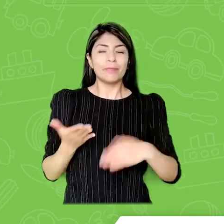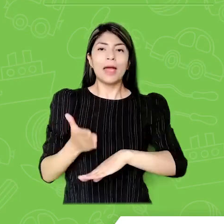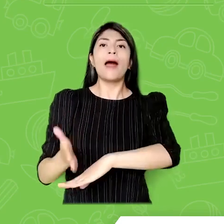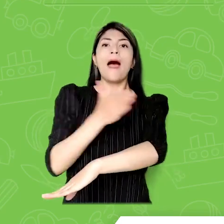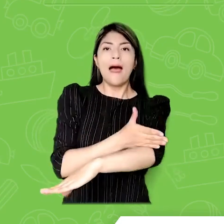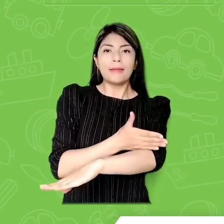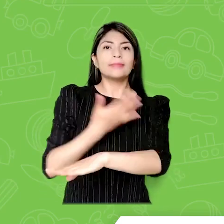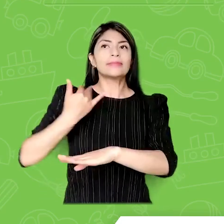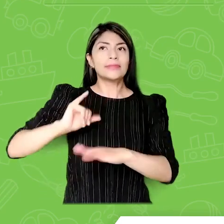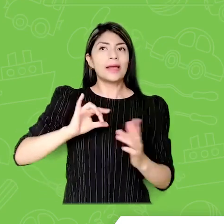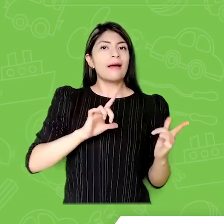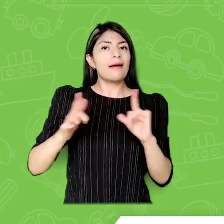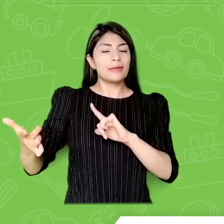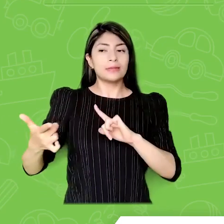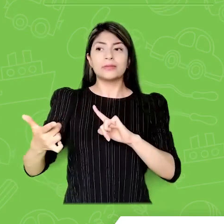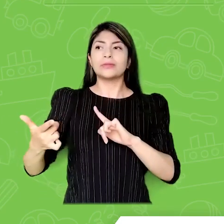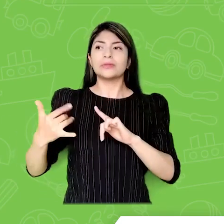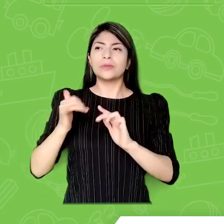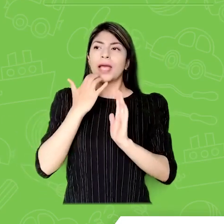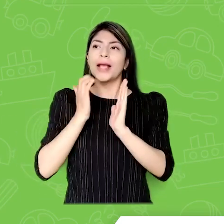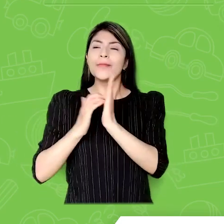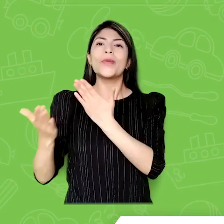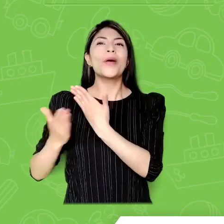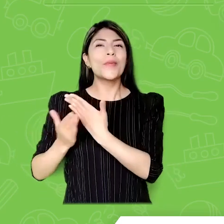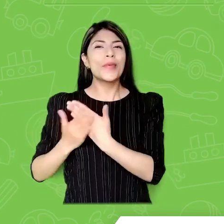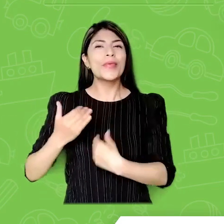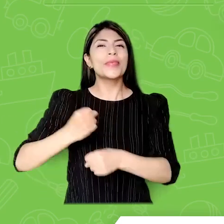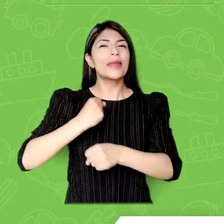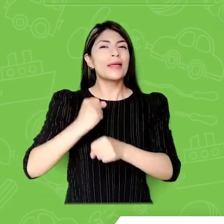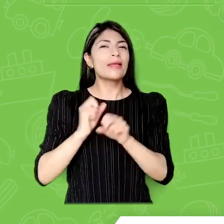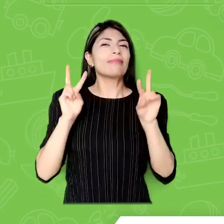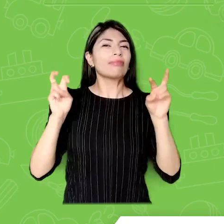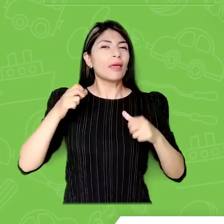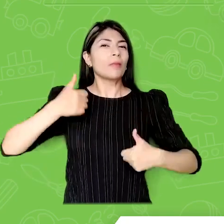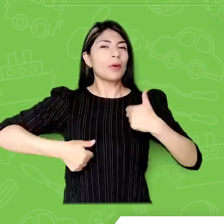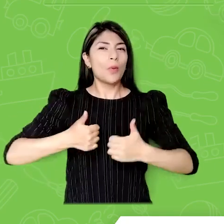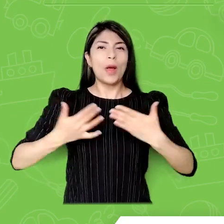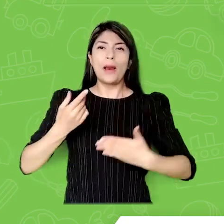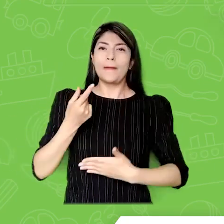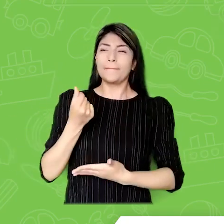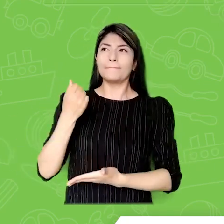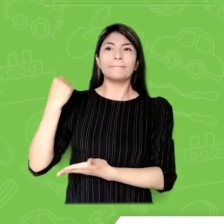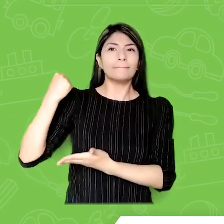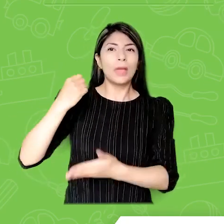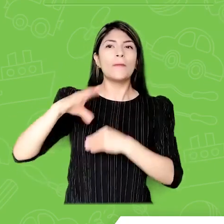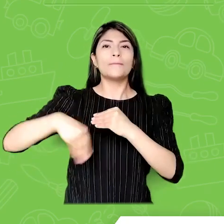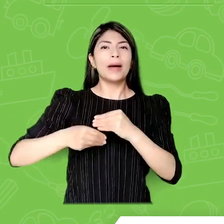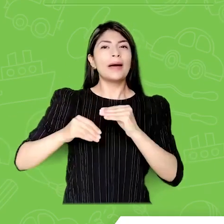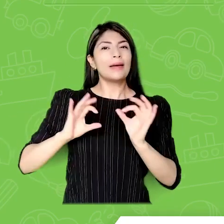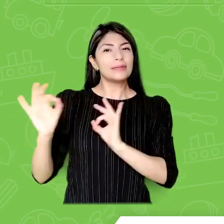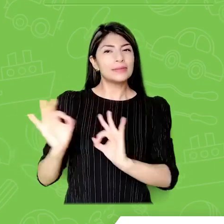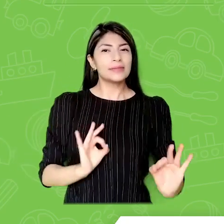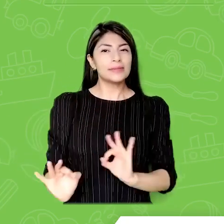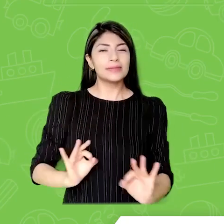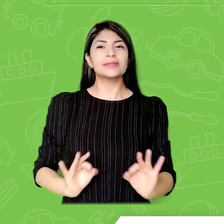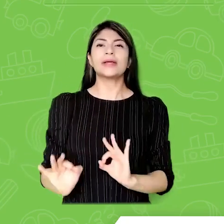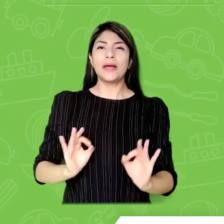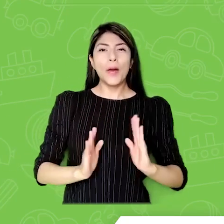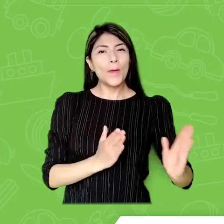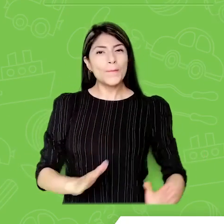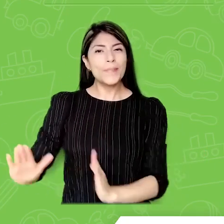en la entidad cuyos cargos se van a proveer por medio de los presupuestos de planeación y presupuestales previstos en la